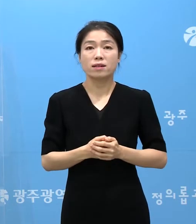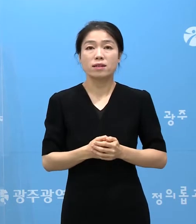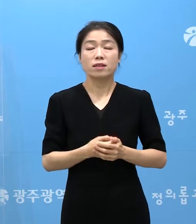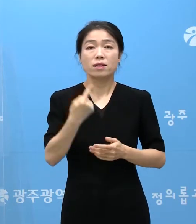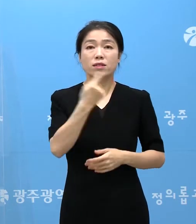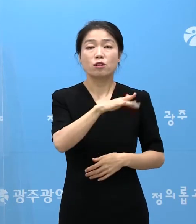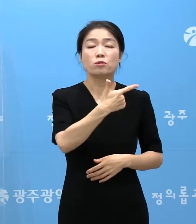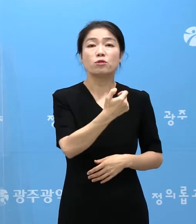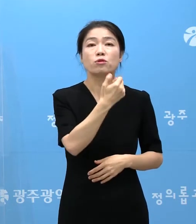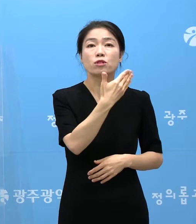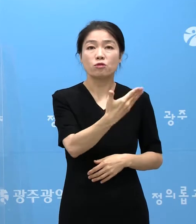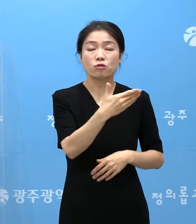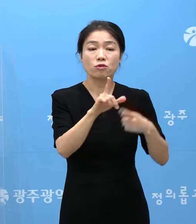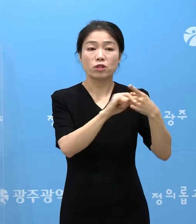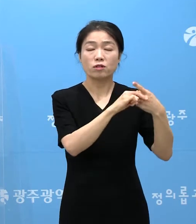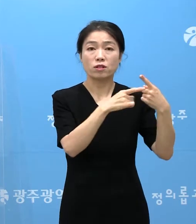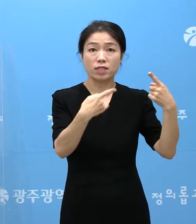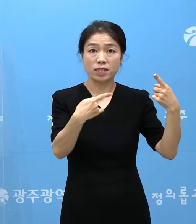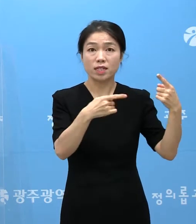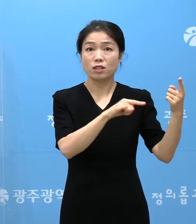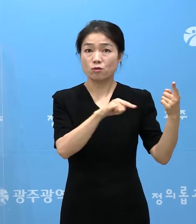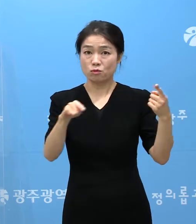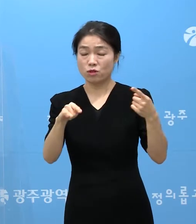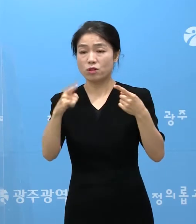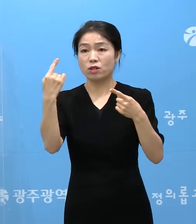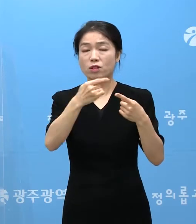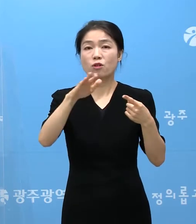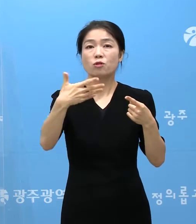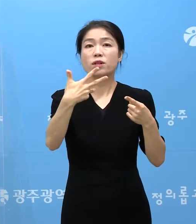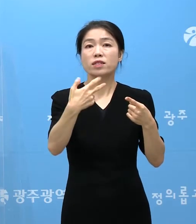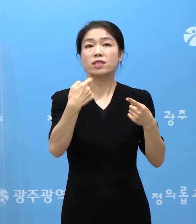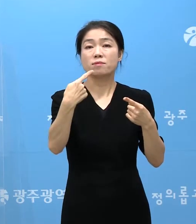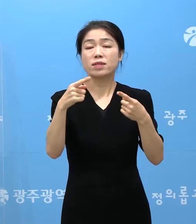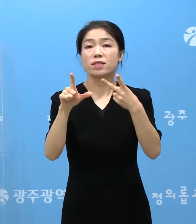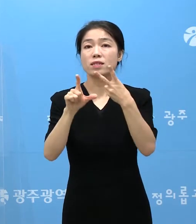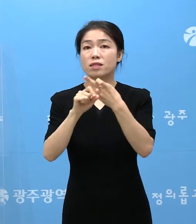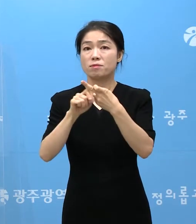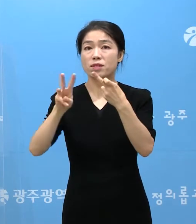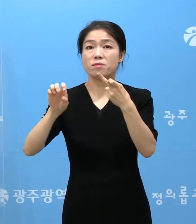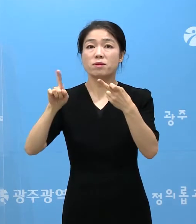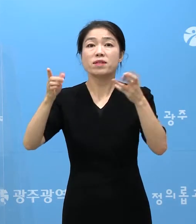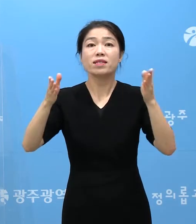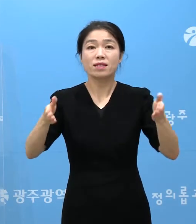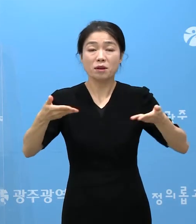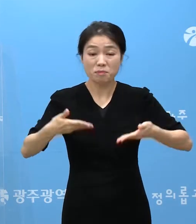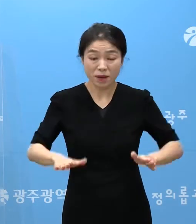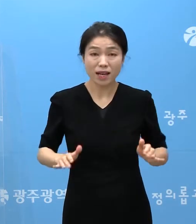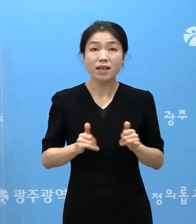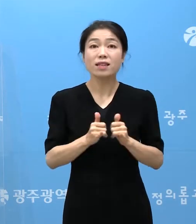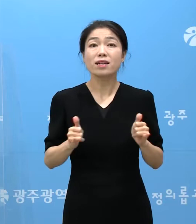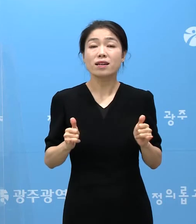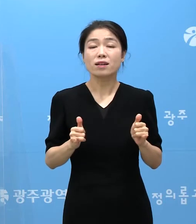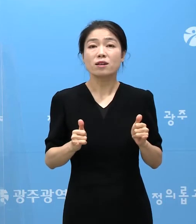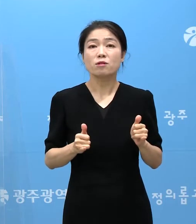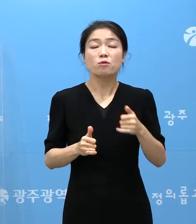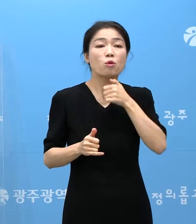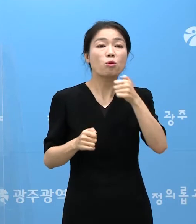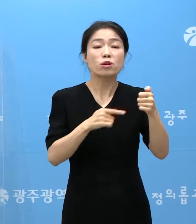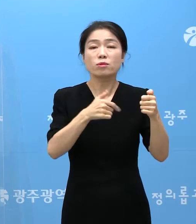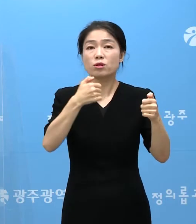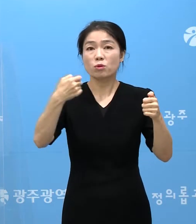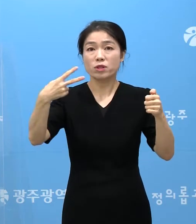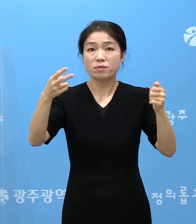또한 1969년 1월 1일부터 1971년 12월 31일까지 출생하신